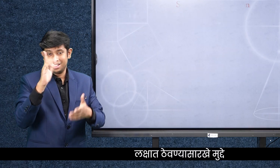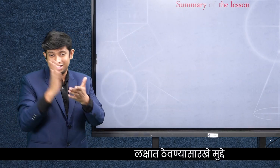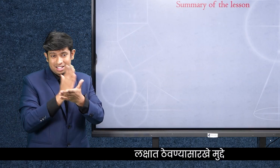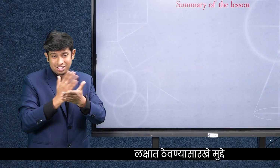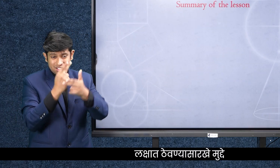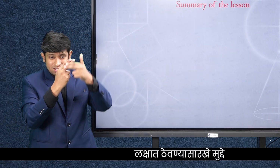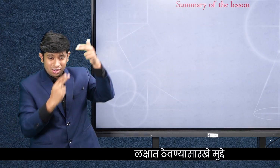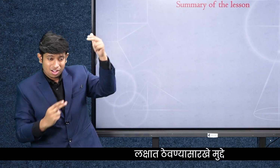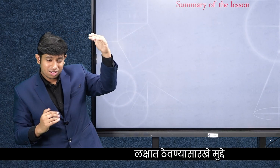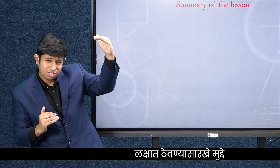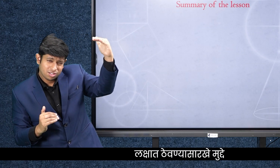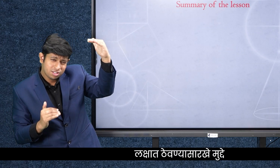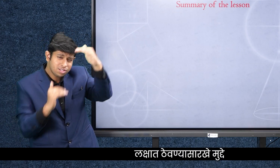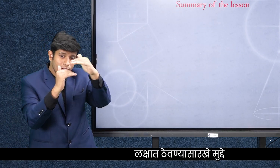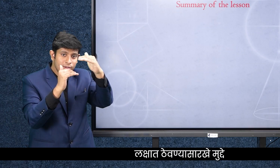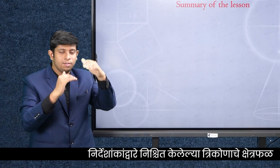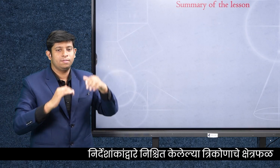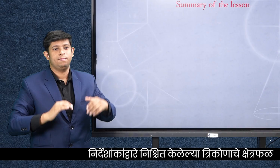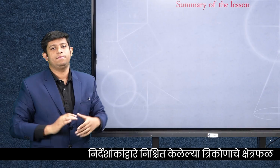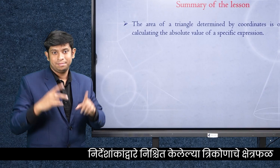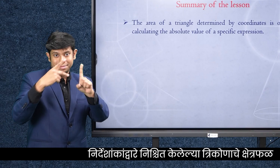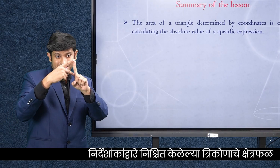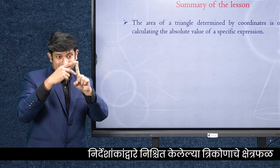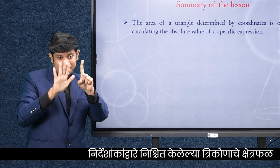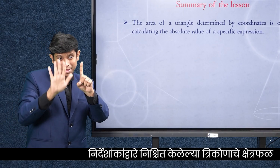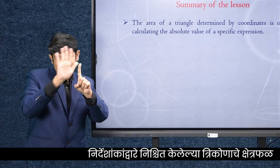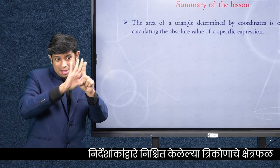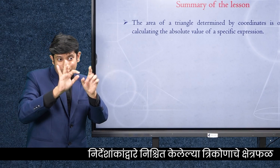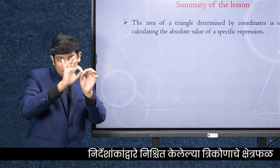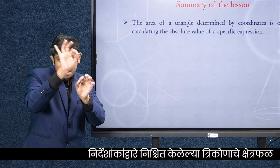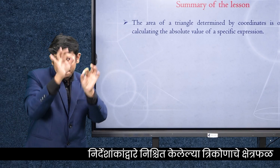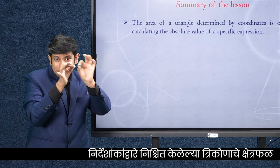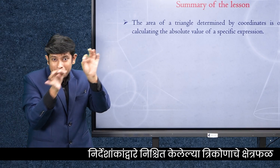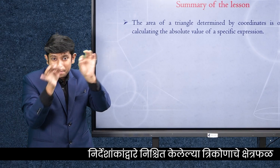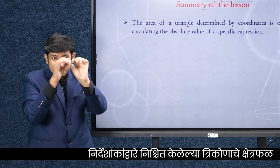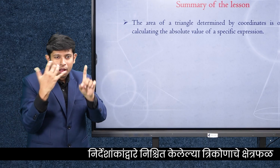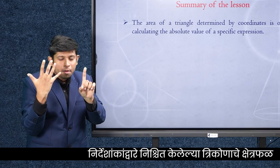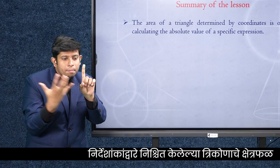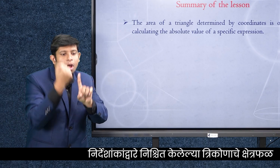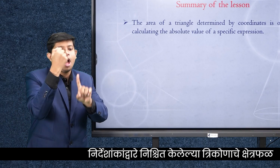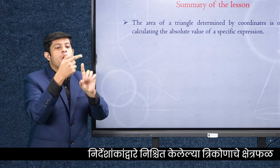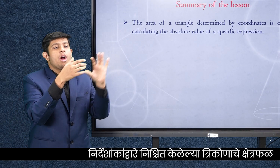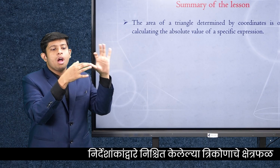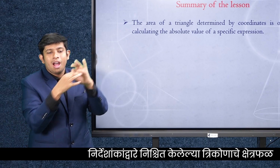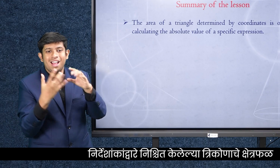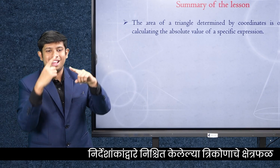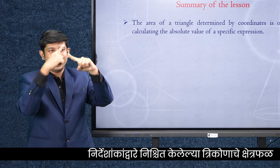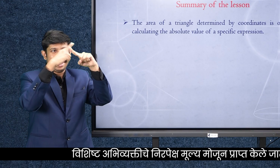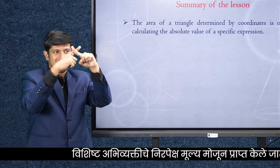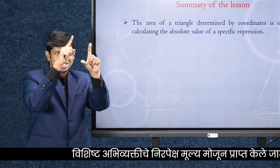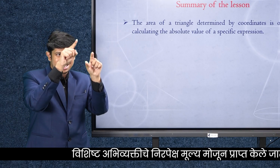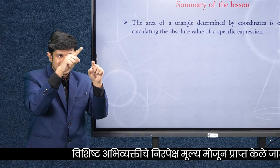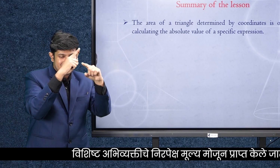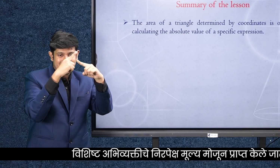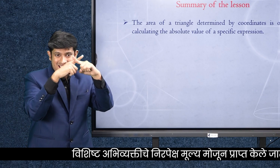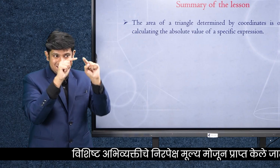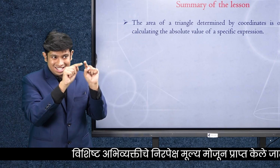लक्षात ठेवण्याचे मुद्दे: निर्देशकांद्वारे निश्चित केलेल्या त्रिकोणाचे क्षेत्रफळ विशिष्ट